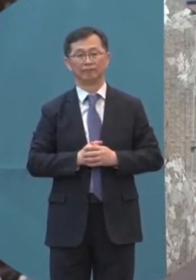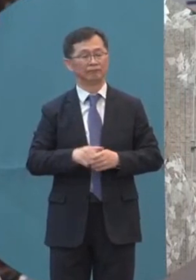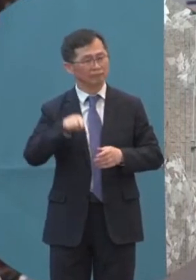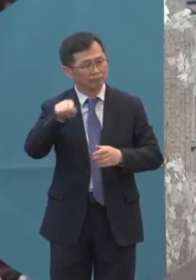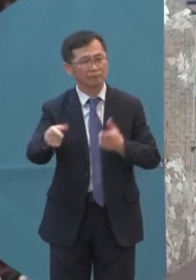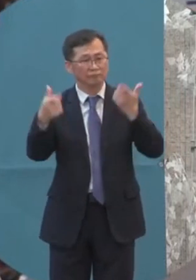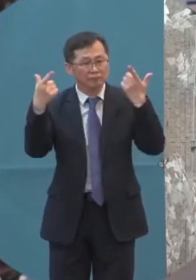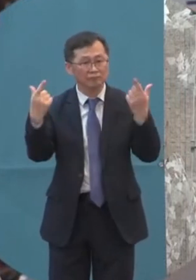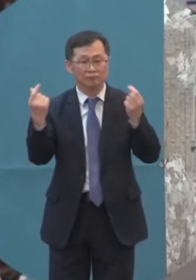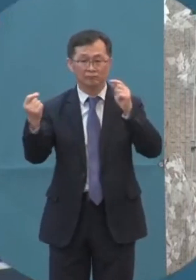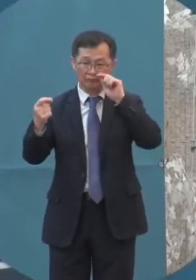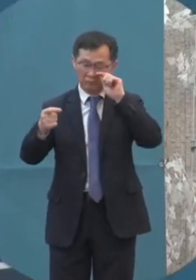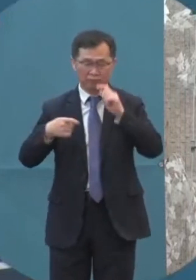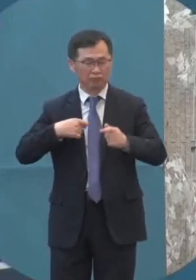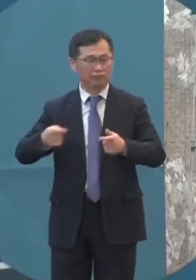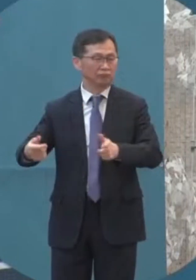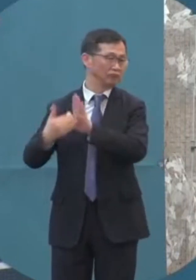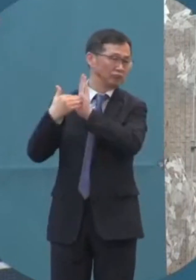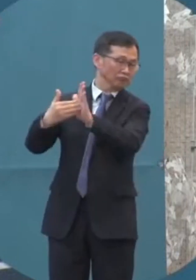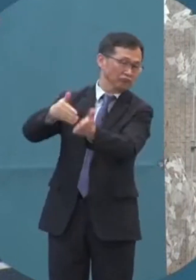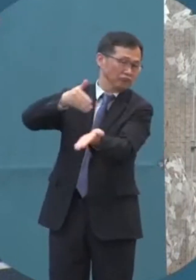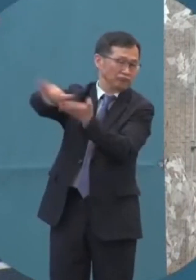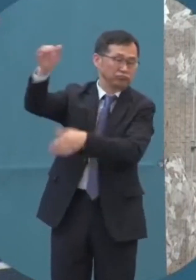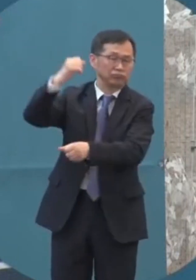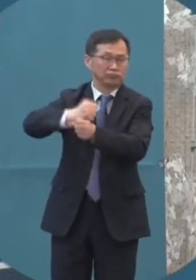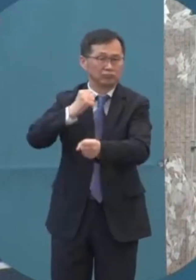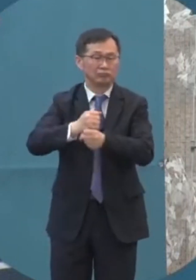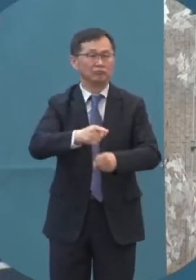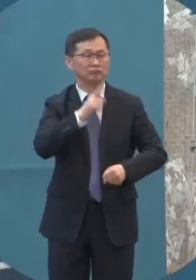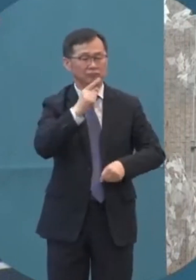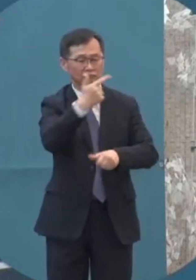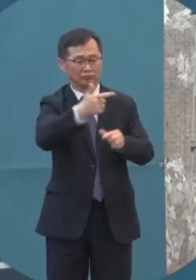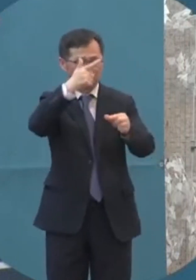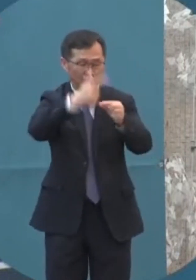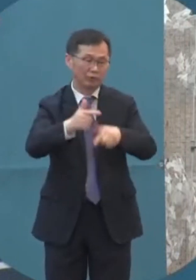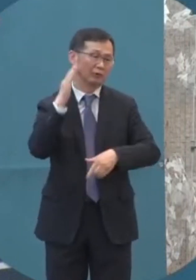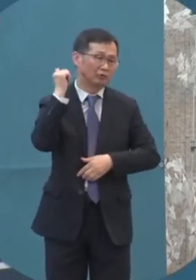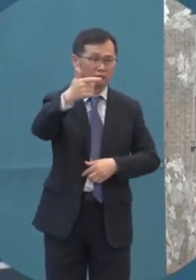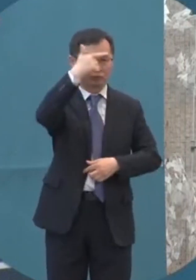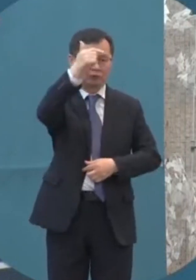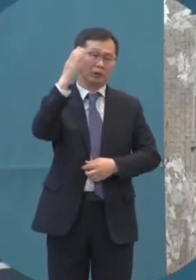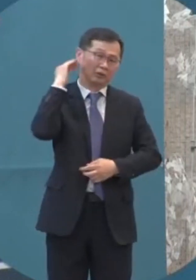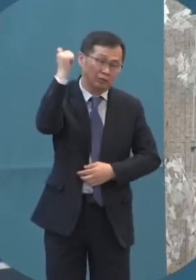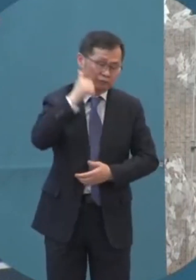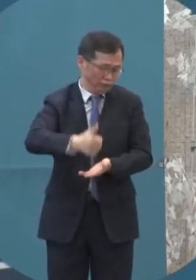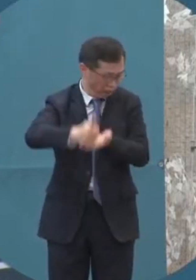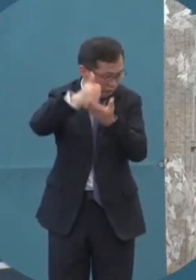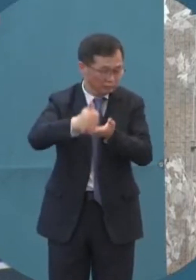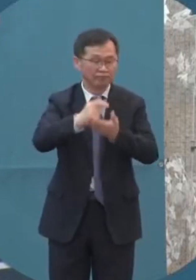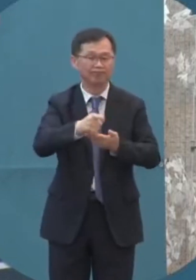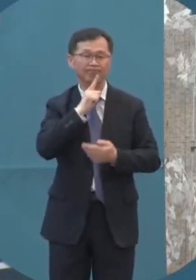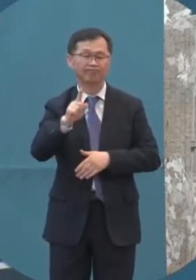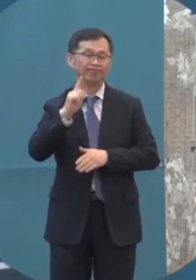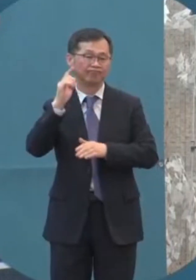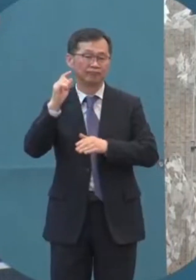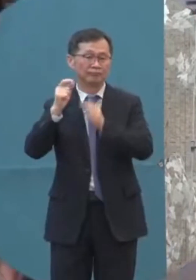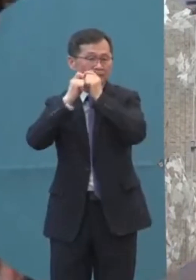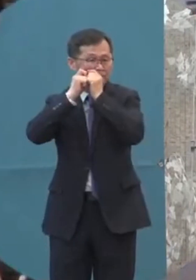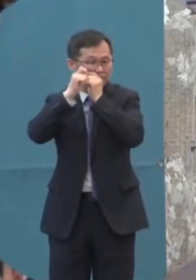이런 건 걷어차면서 말로만 김대중 노무현을 파는 그런 사람들은 사입입니다.